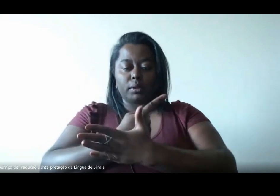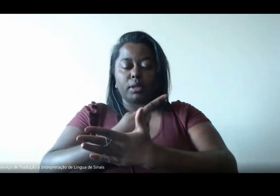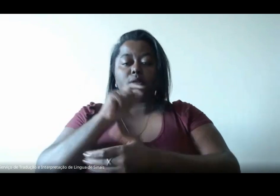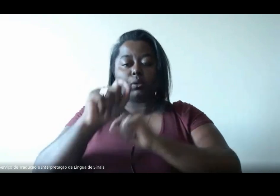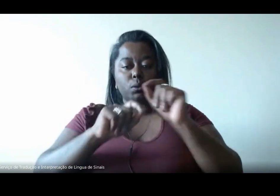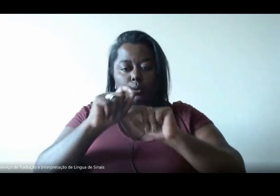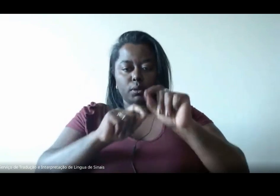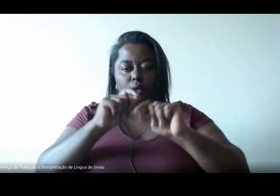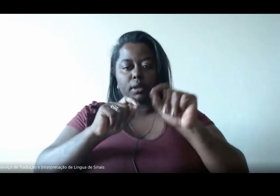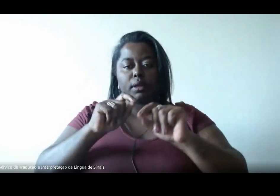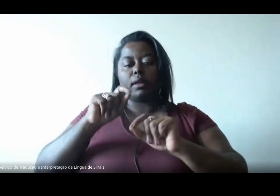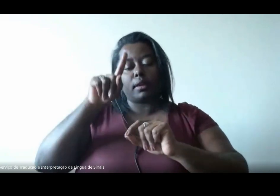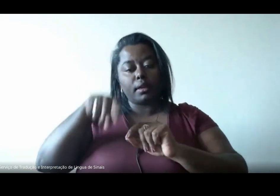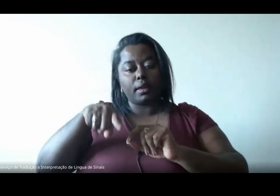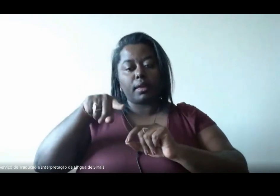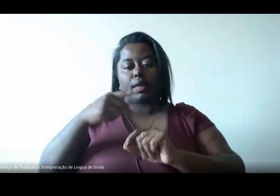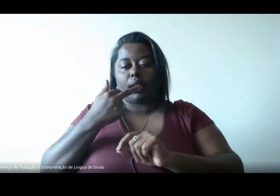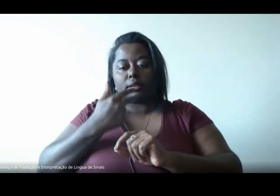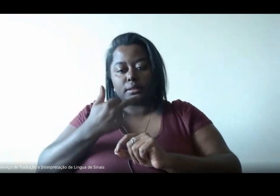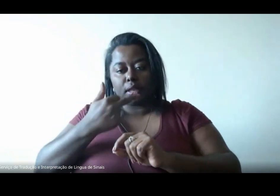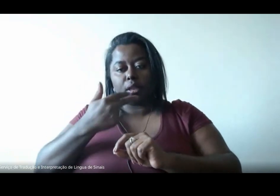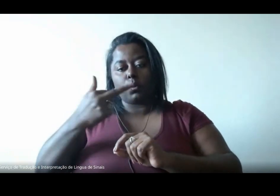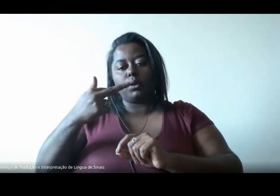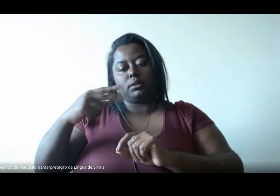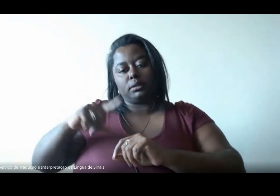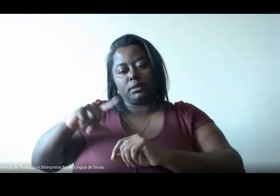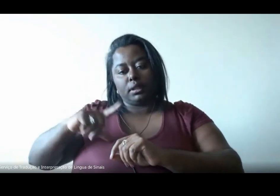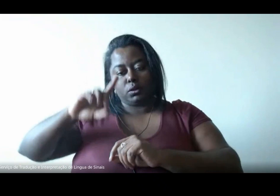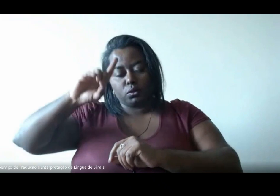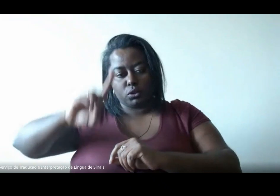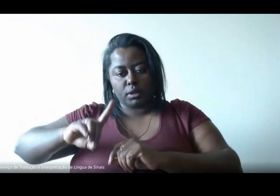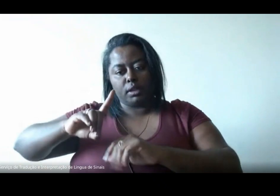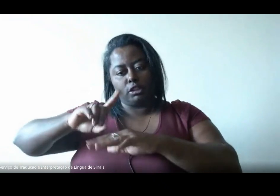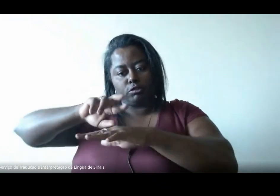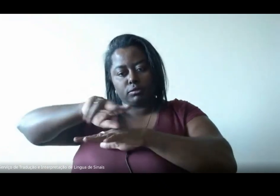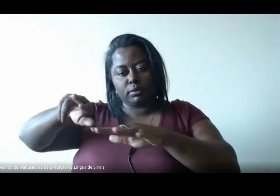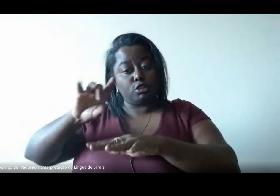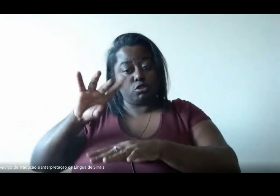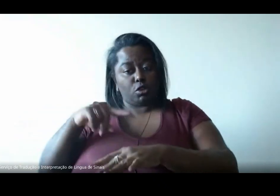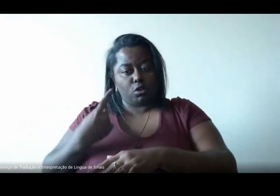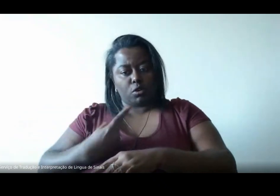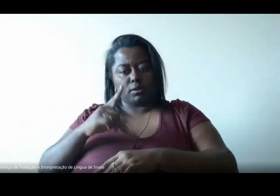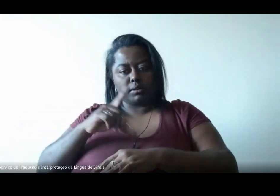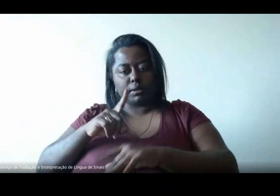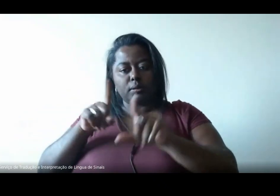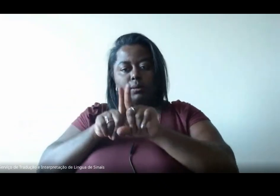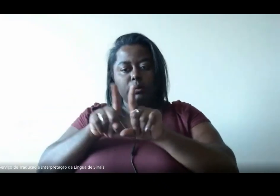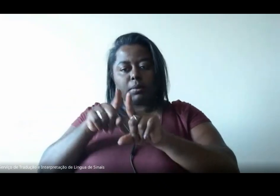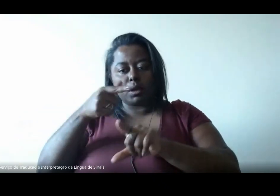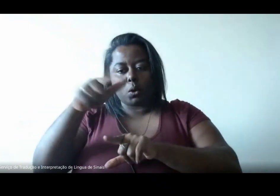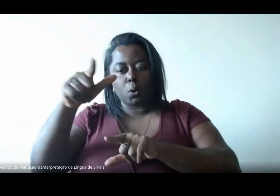dá margem a que as línguas tenham direito. Não só a nossa, estou falando da nossa, que é a que eu conheço um pouquinho mais, mas outros países